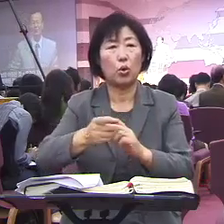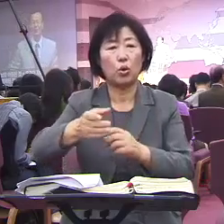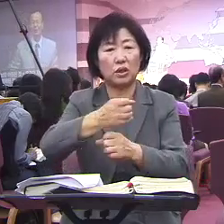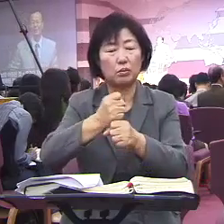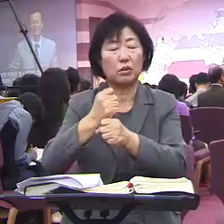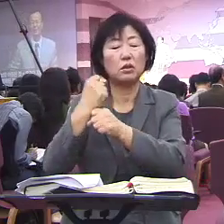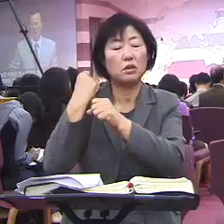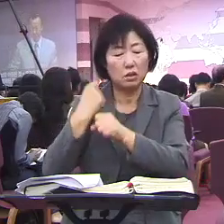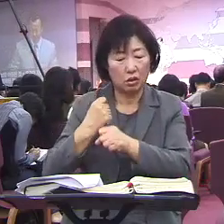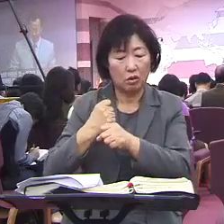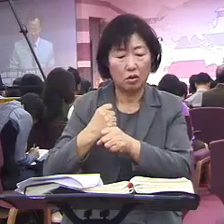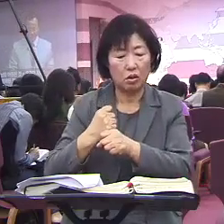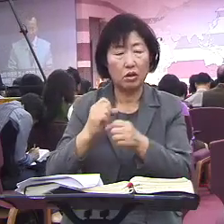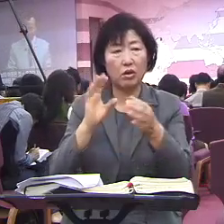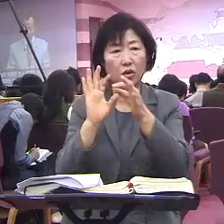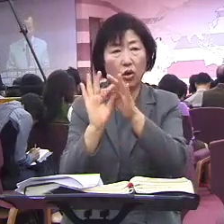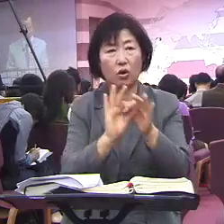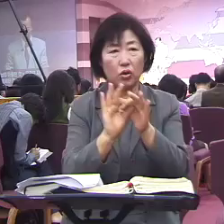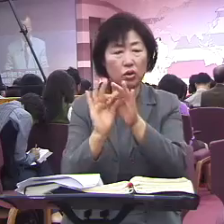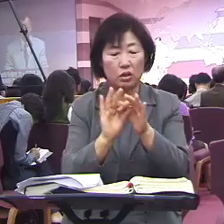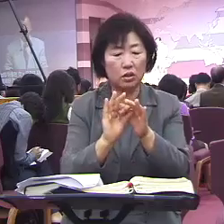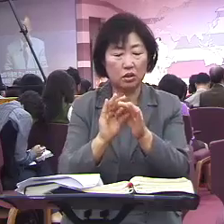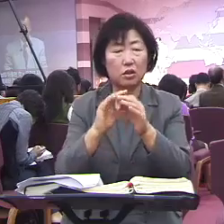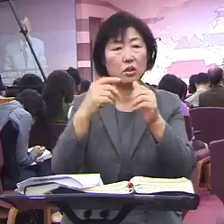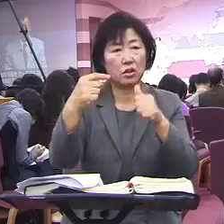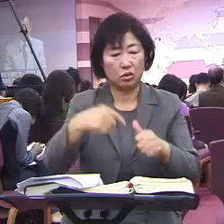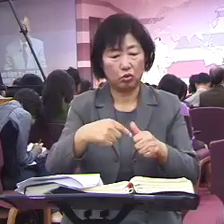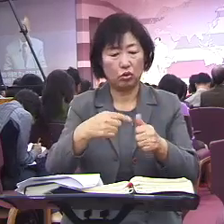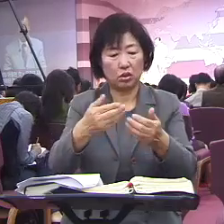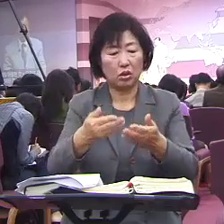지는 것으로 연결시켜 주시고 있는 겁니다.